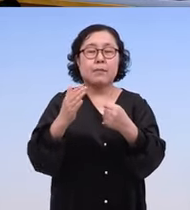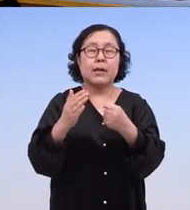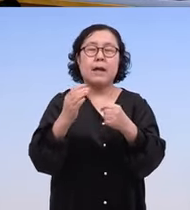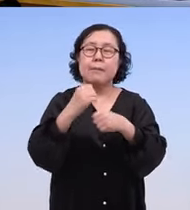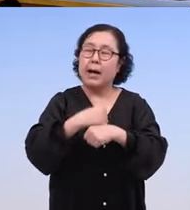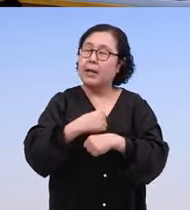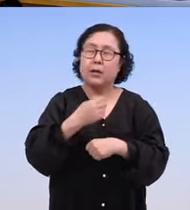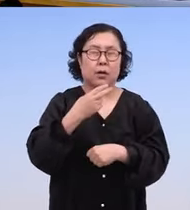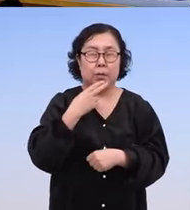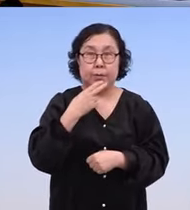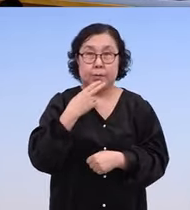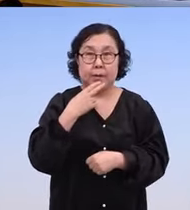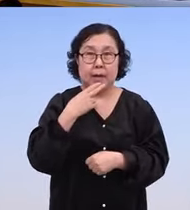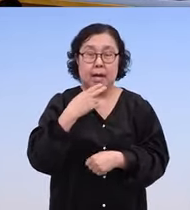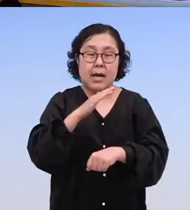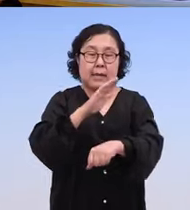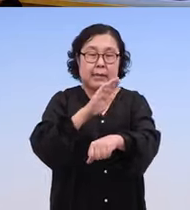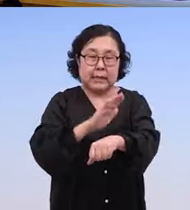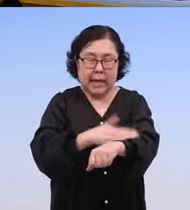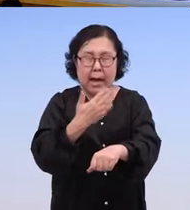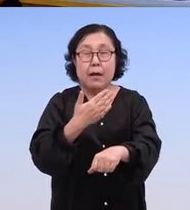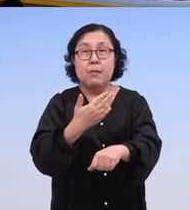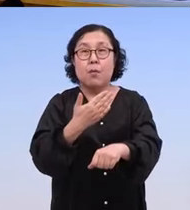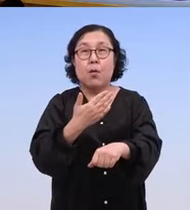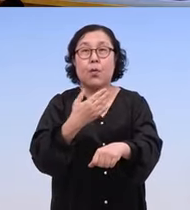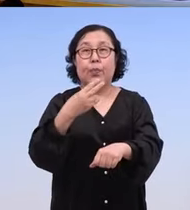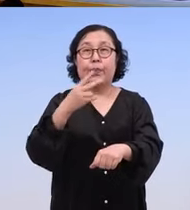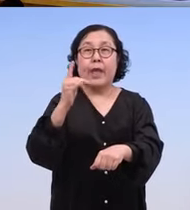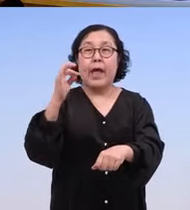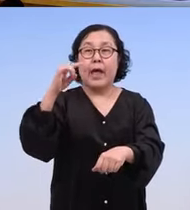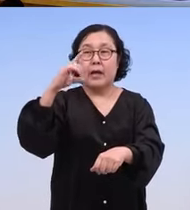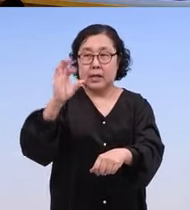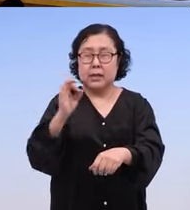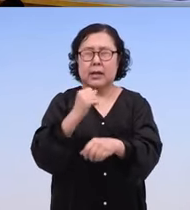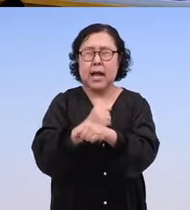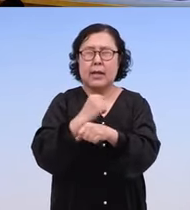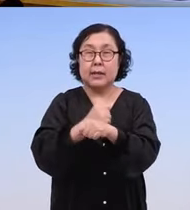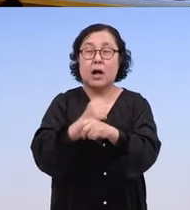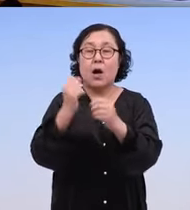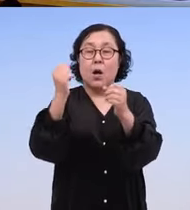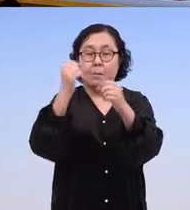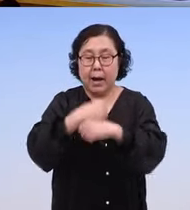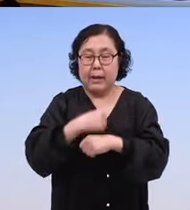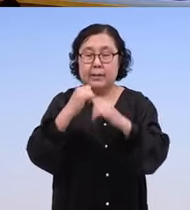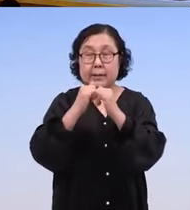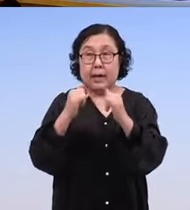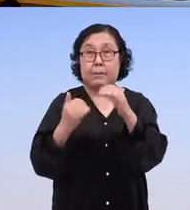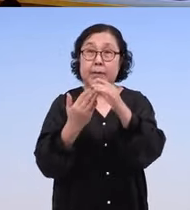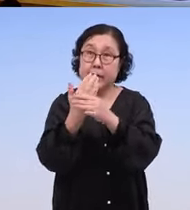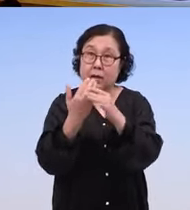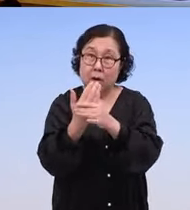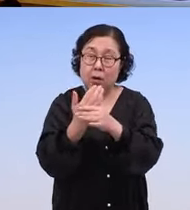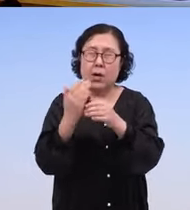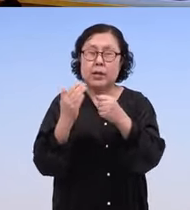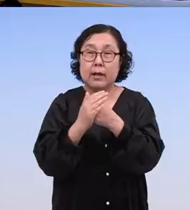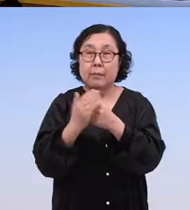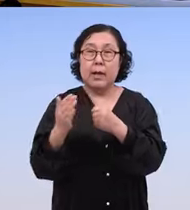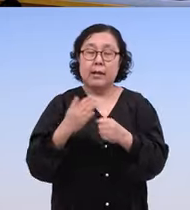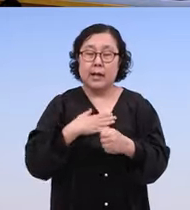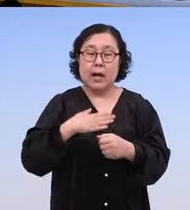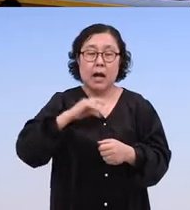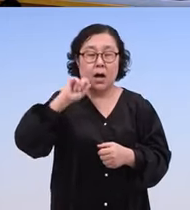잘못된 대응으로 대처하기 때문에 망하는 사람이 있다고 한다면 우리 안에 어려운 일이 찾아올 때에